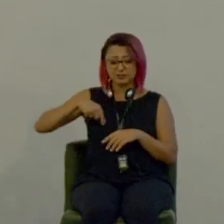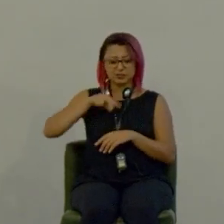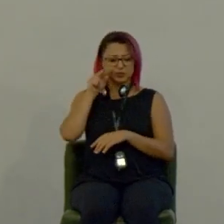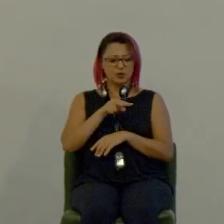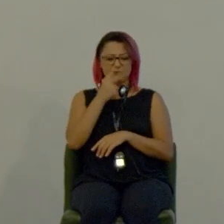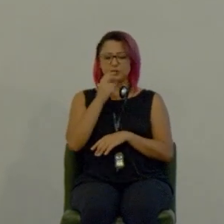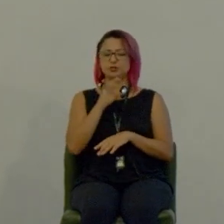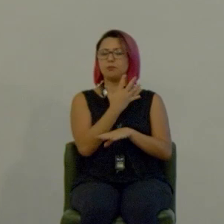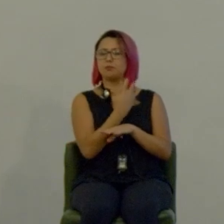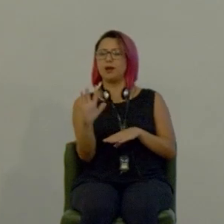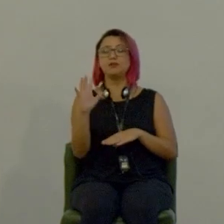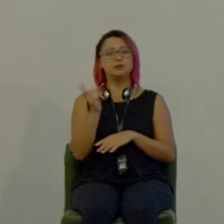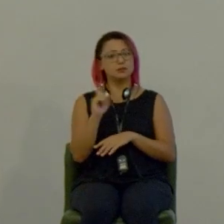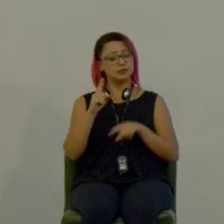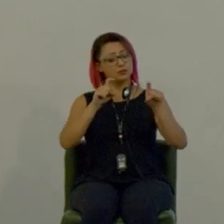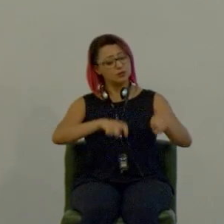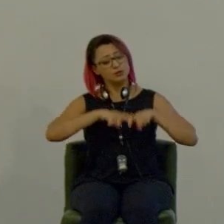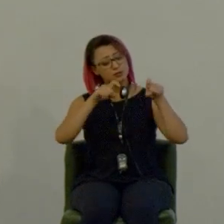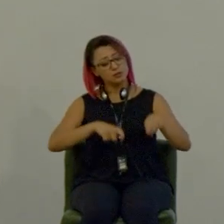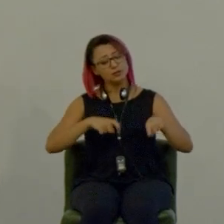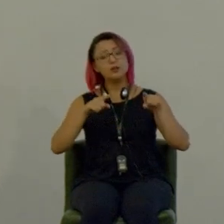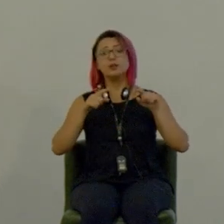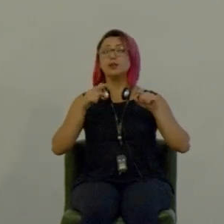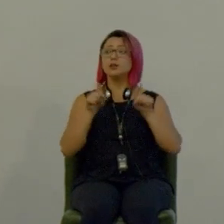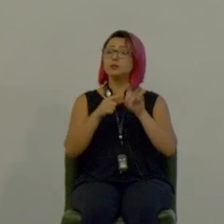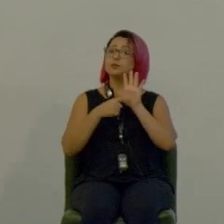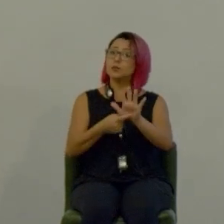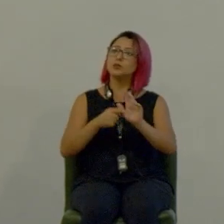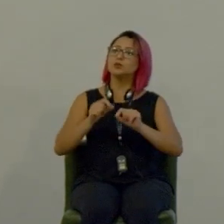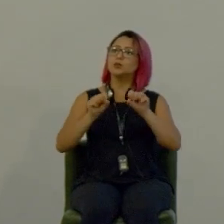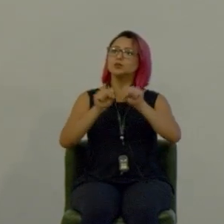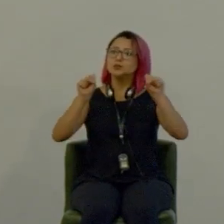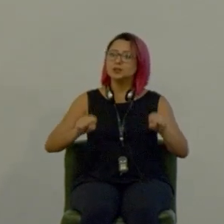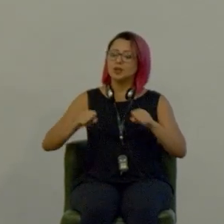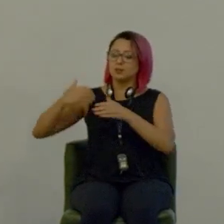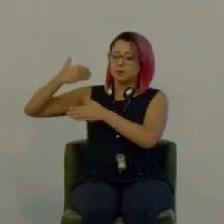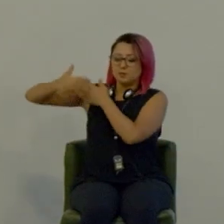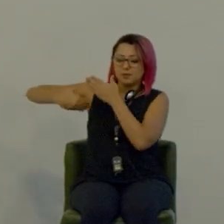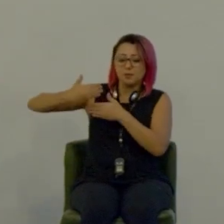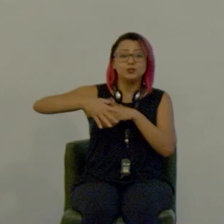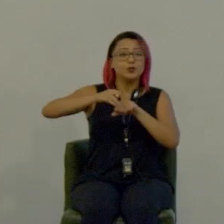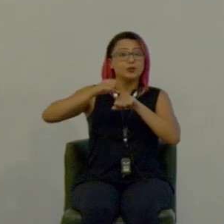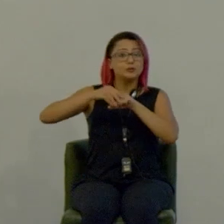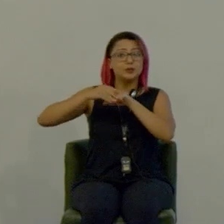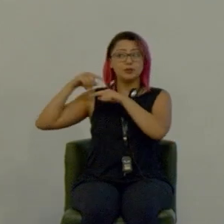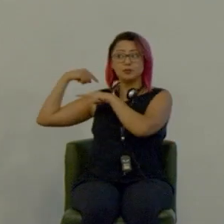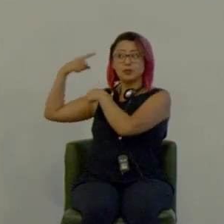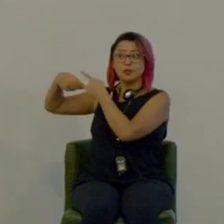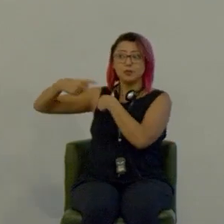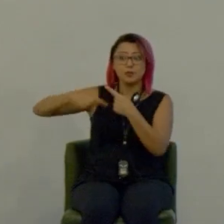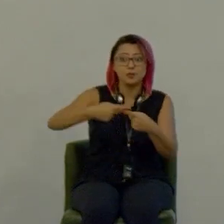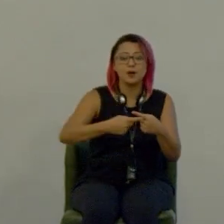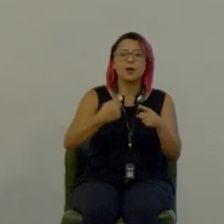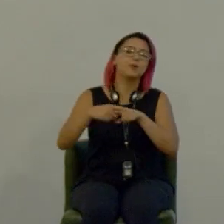intensamente, e mais do que isso é uma paisagem que reflete um sistema de conhecimento, que é sofisticado, né, que tem a ver com os ciclos das